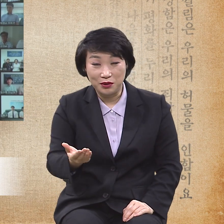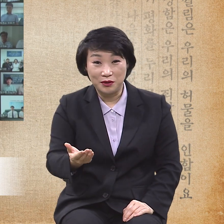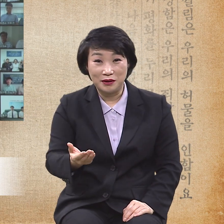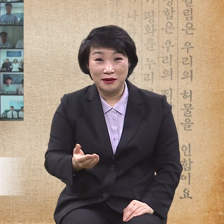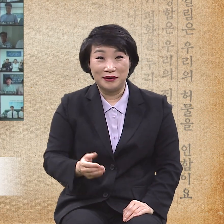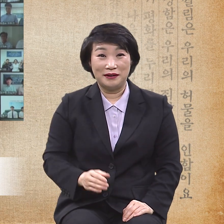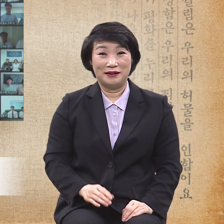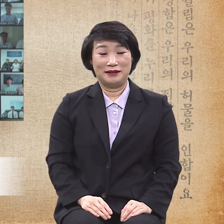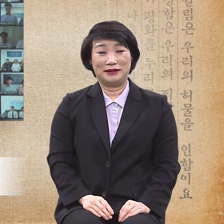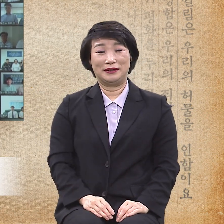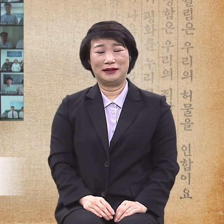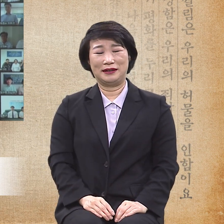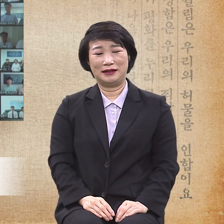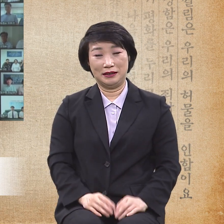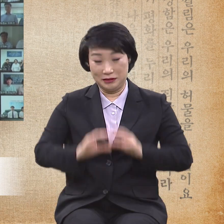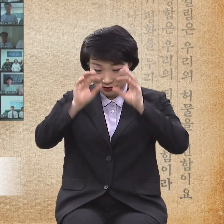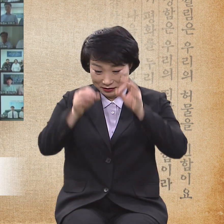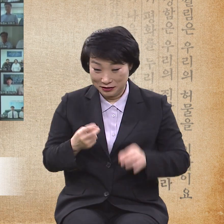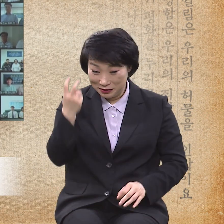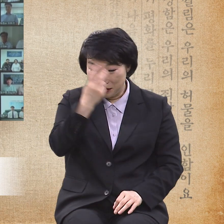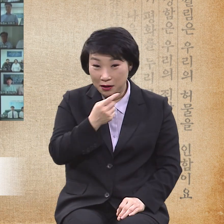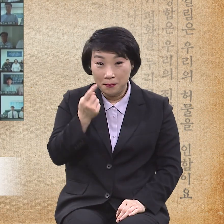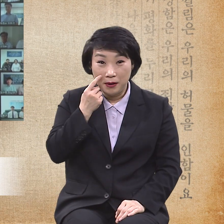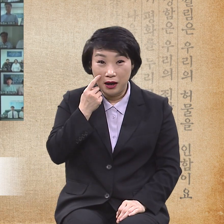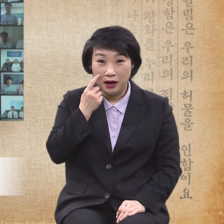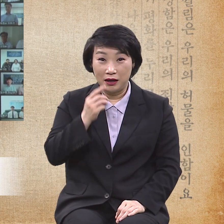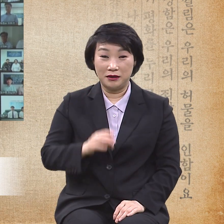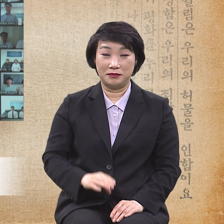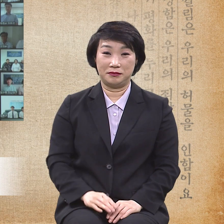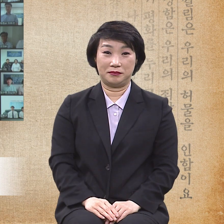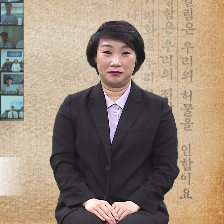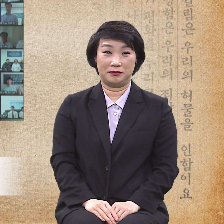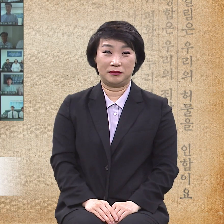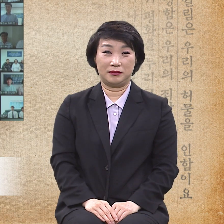산 기억이 있는가 가만히 보세요.